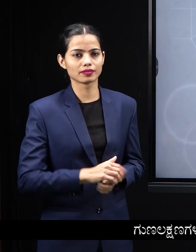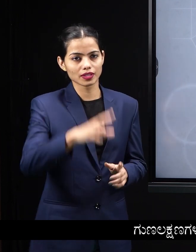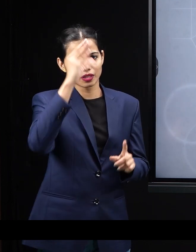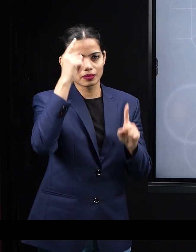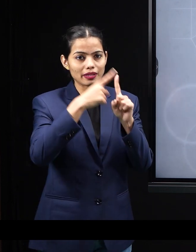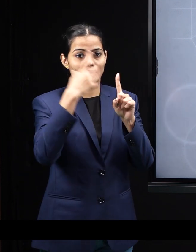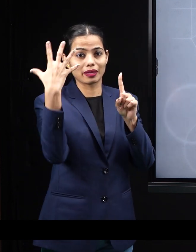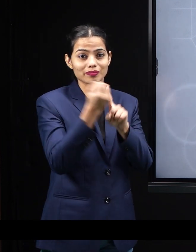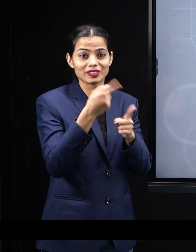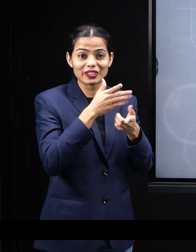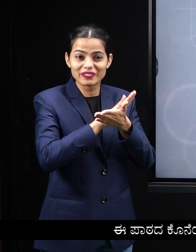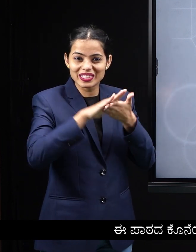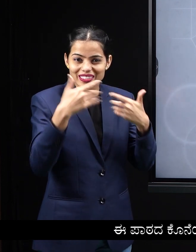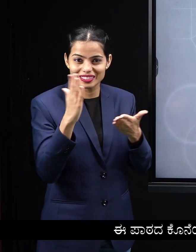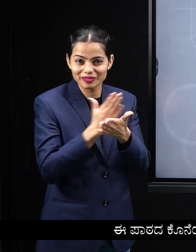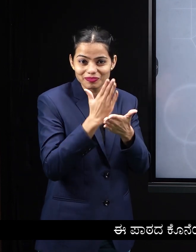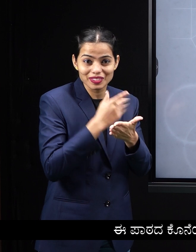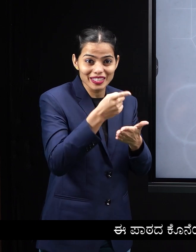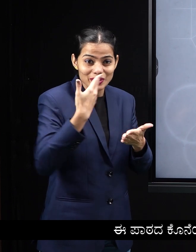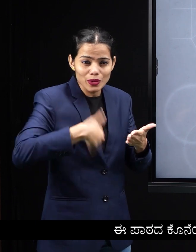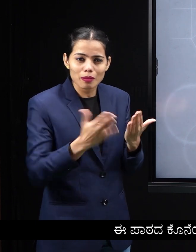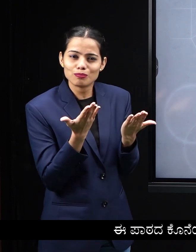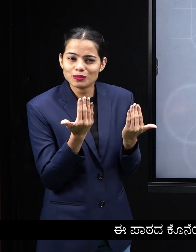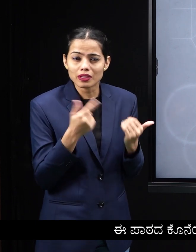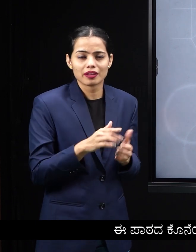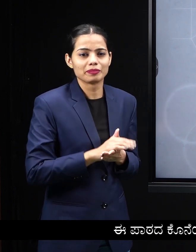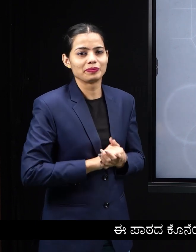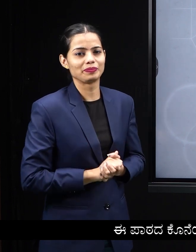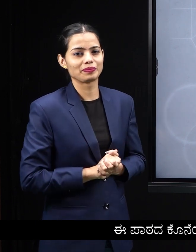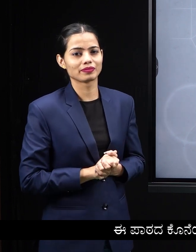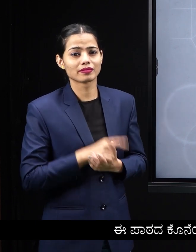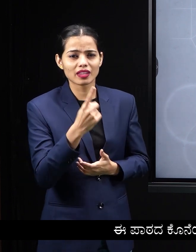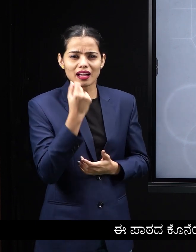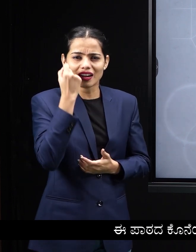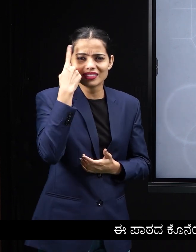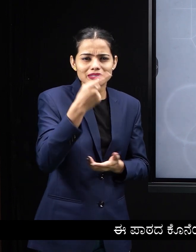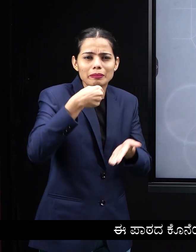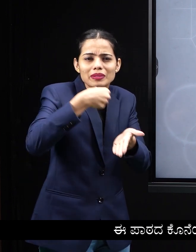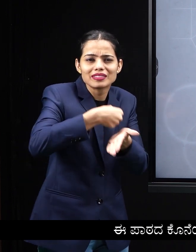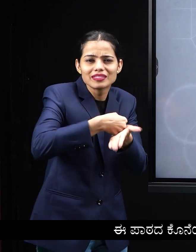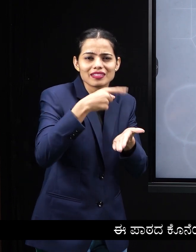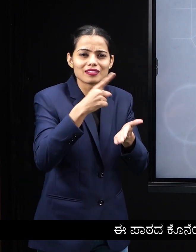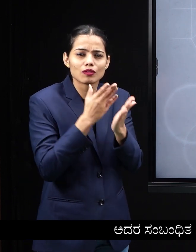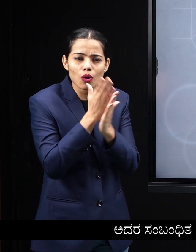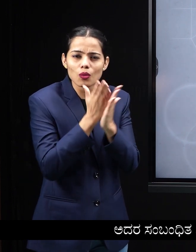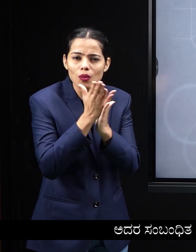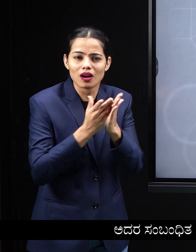ಕಲಿಕೆಯ ಫಲಿತಾಂಶಗಳು. ಈ ಪಾಠದ ಕೊನೆಯಲ್ಲಿ ನೀವು ವೃತ್ತದ ಮೂಲಭೂತ ಅಂಶಗಳನ್ನು ಮತ್ತು ಅದರ